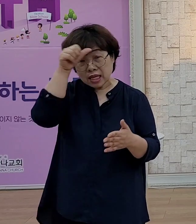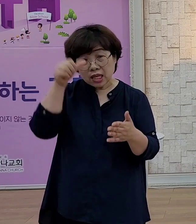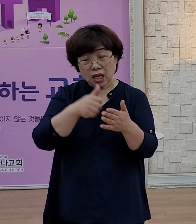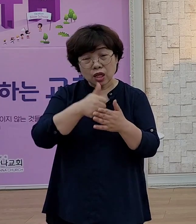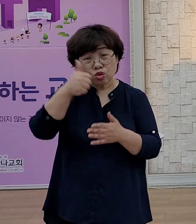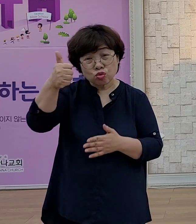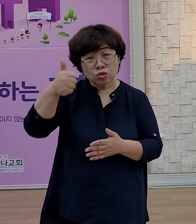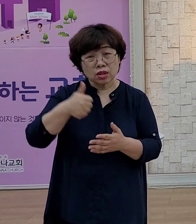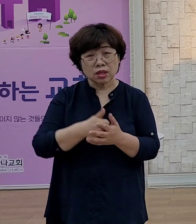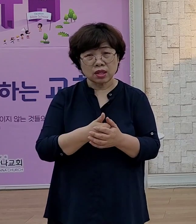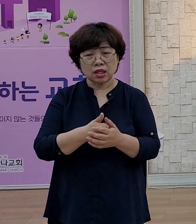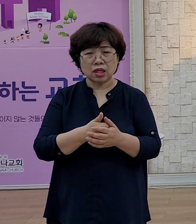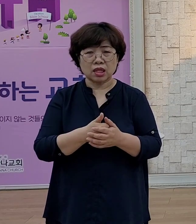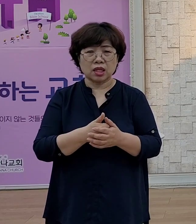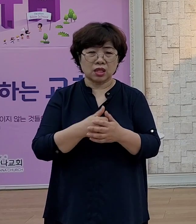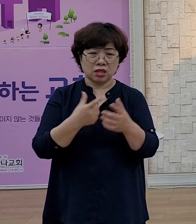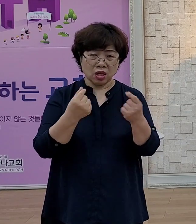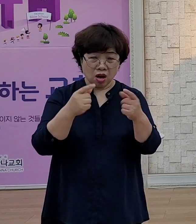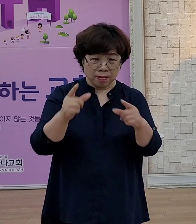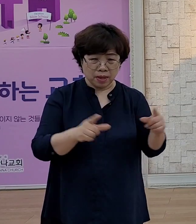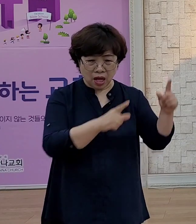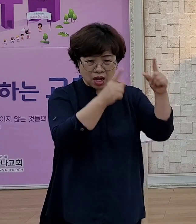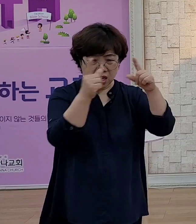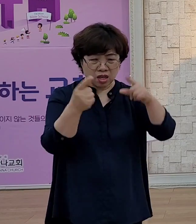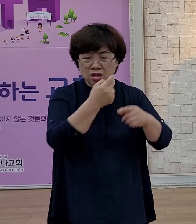주인이다 라는 증거라는 사실이죠.